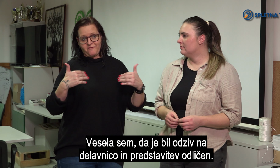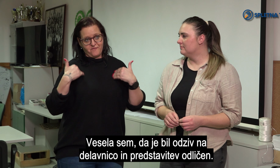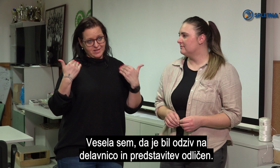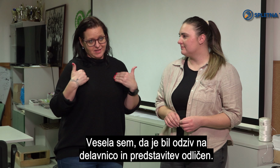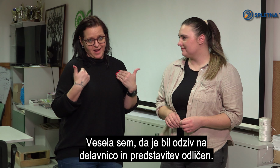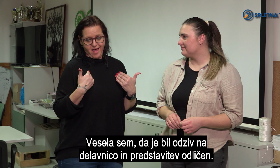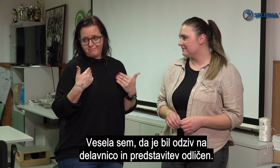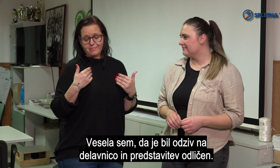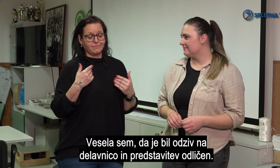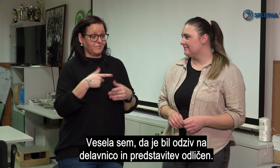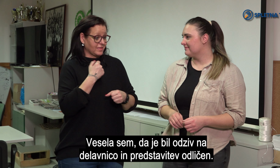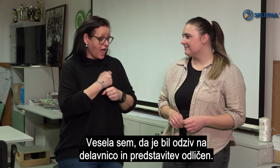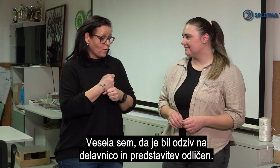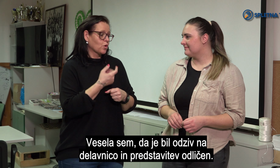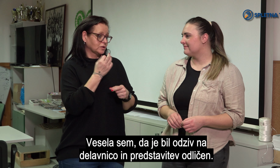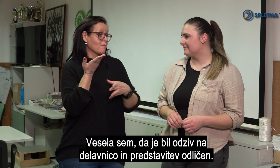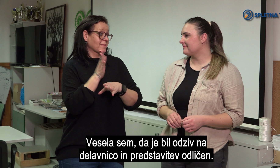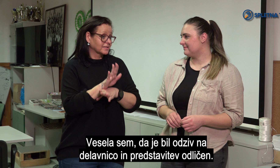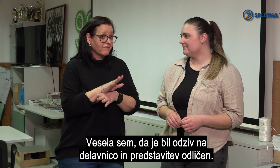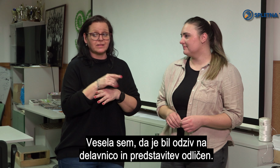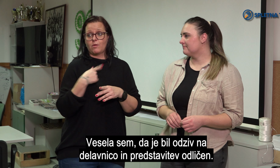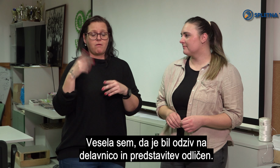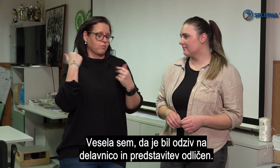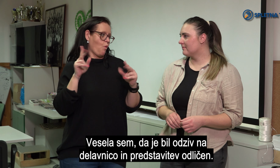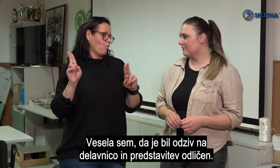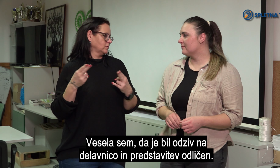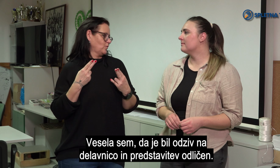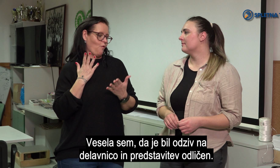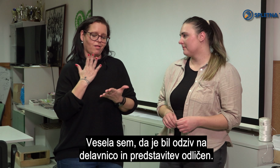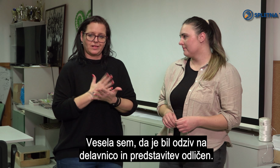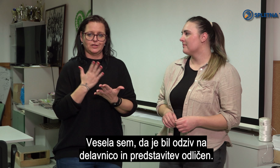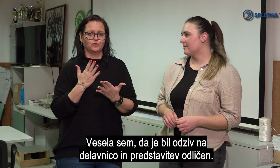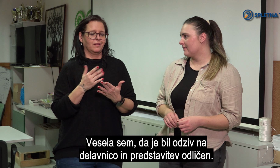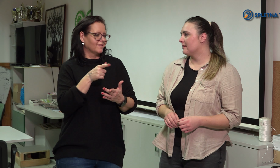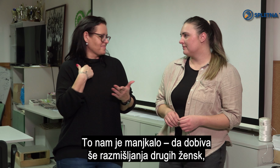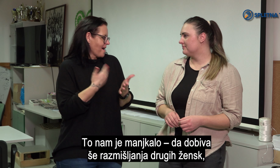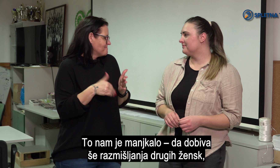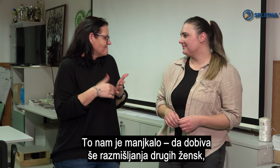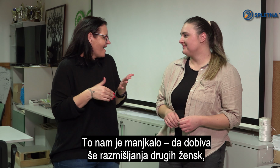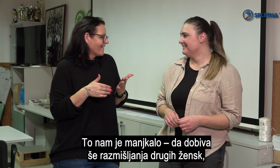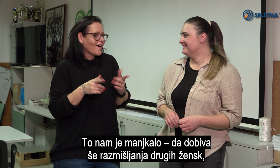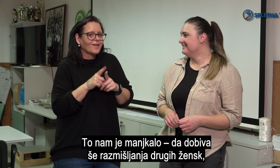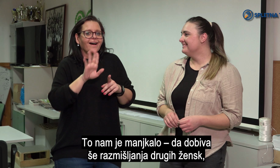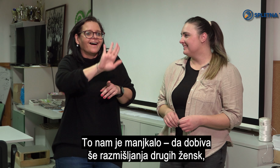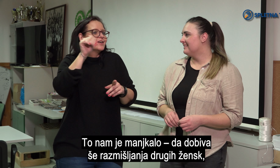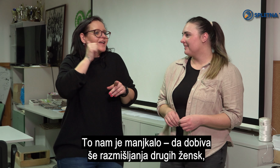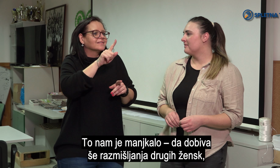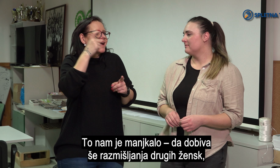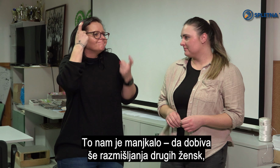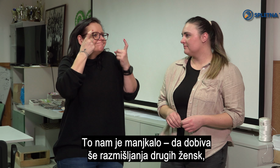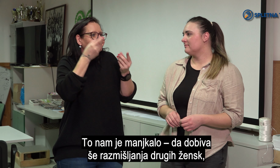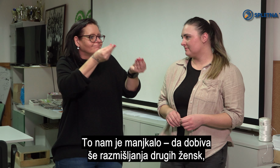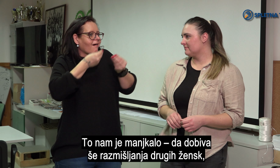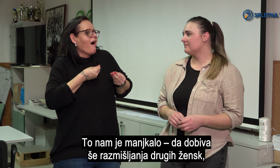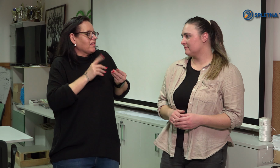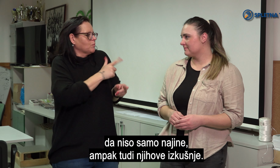Vesela sem, da je bil odziv na delavnico in predstavitev odličen. To nam je manjkalo. Da dobiva še razmišljanja drugih žensk, da niso